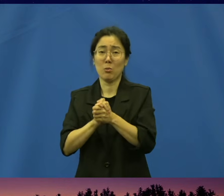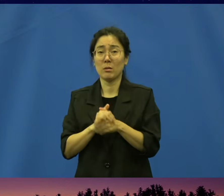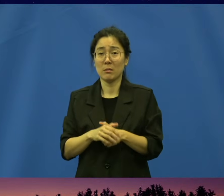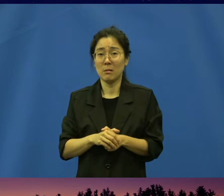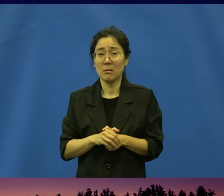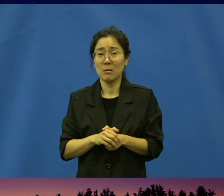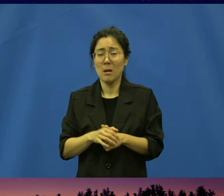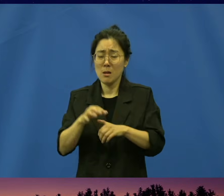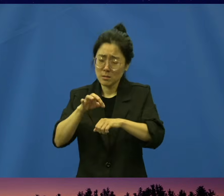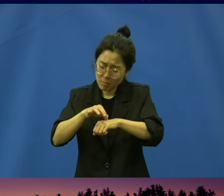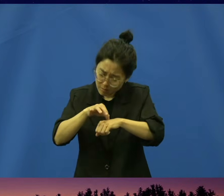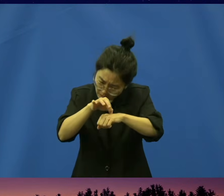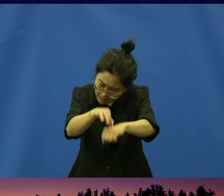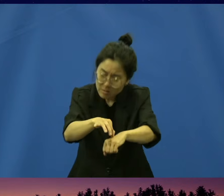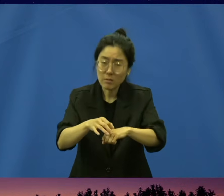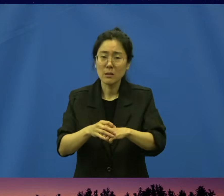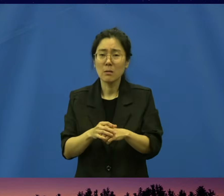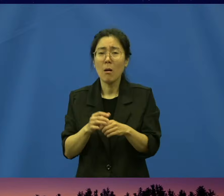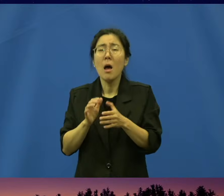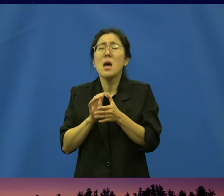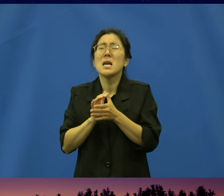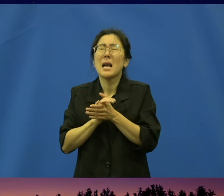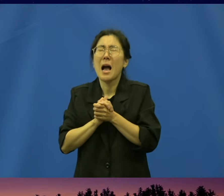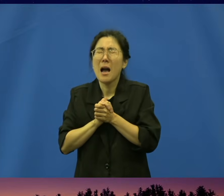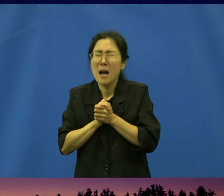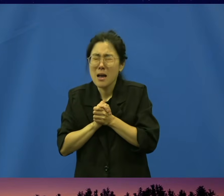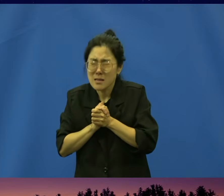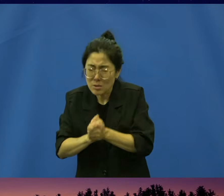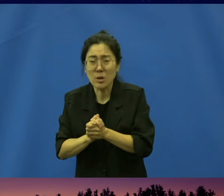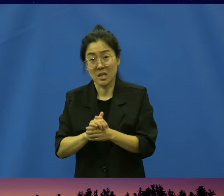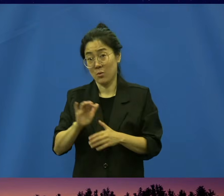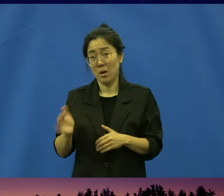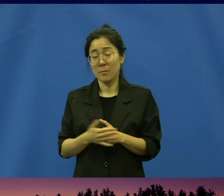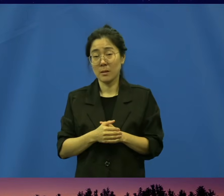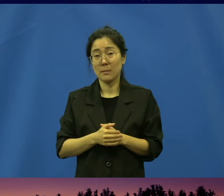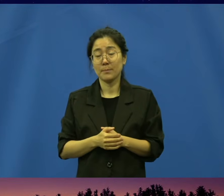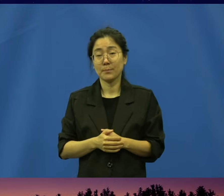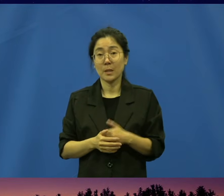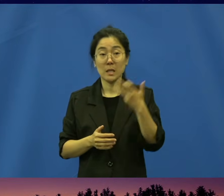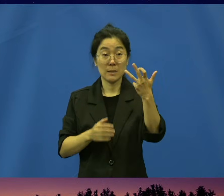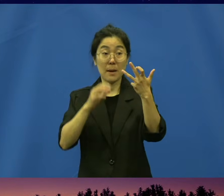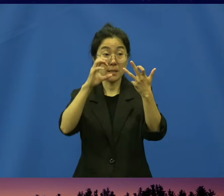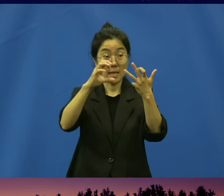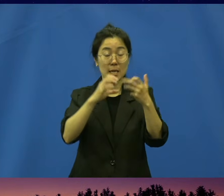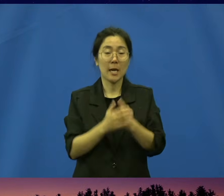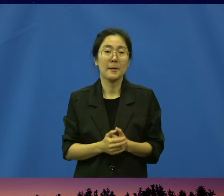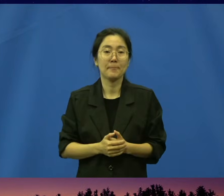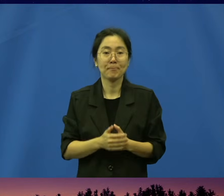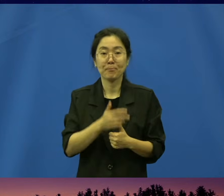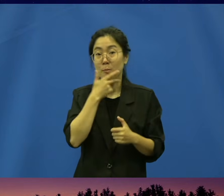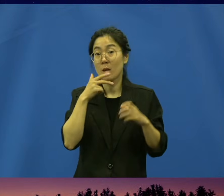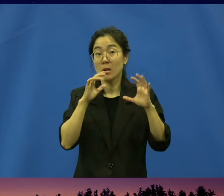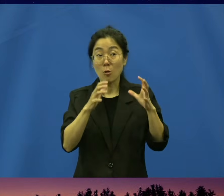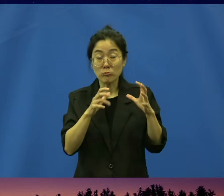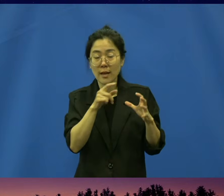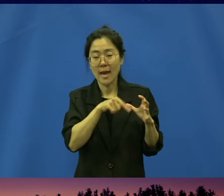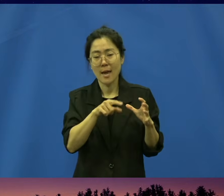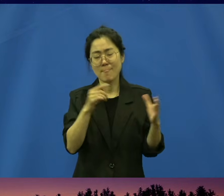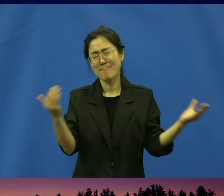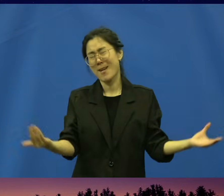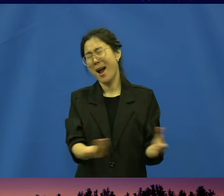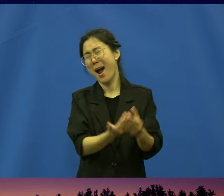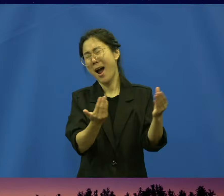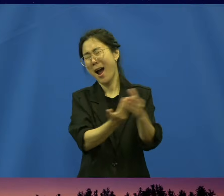것입니다. 하나님의 역사가 나타납니다. 18세기에 영국의 진정한 부흥을 이끌고